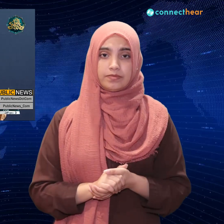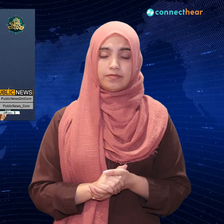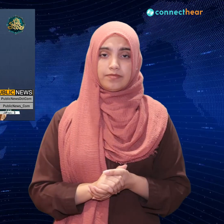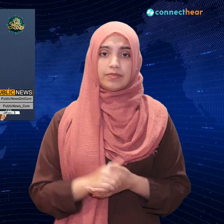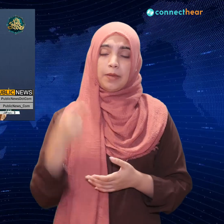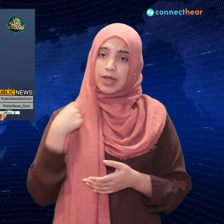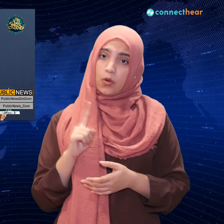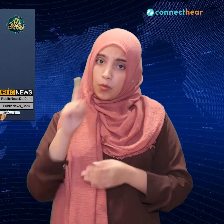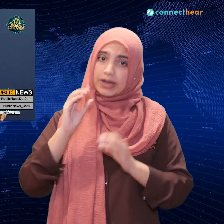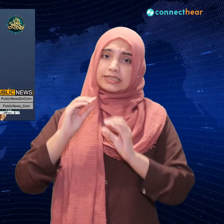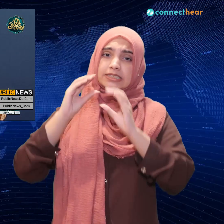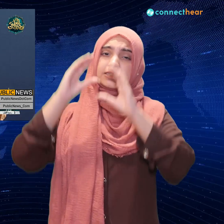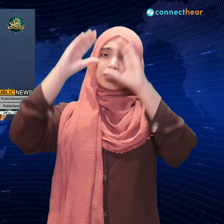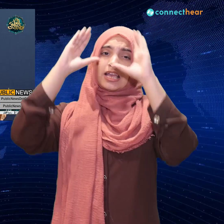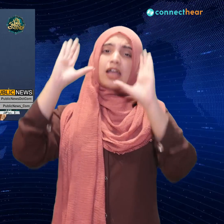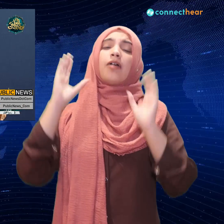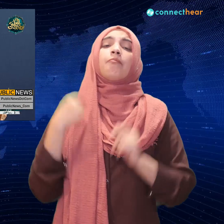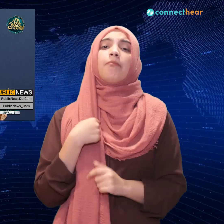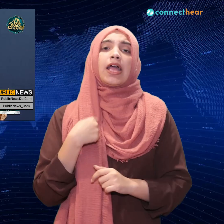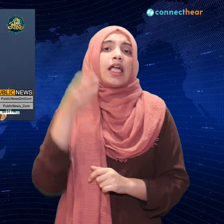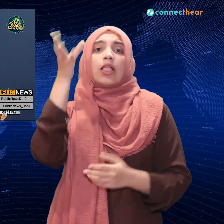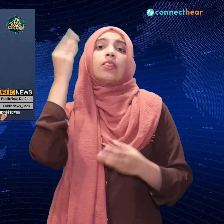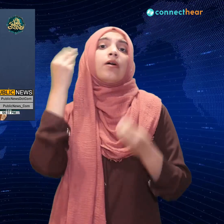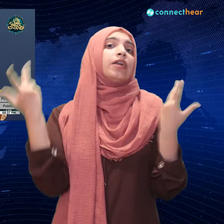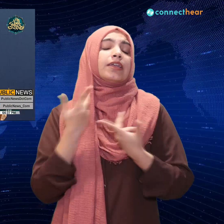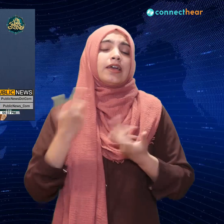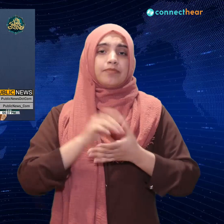میری عمر بڑھتی گئی، تو مجھے